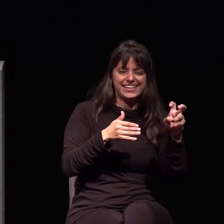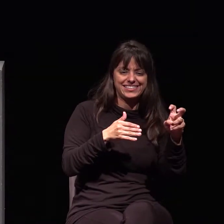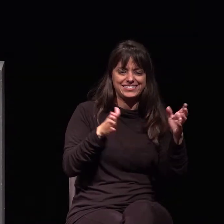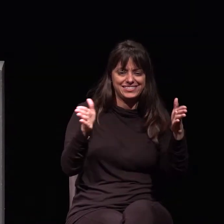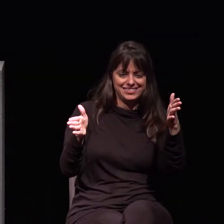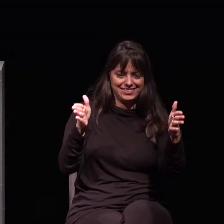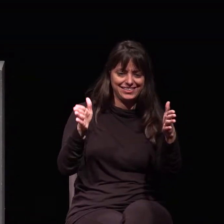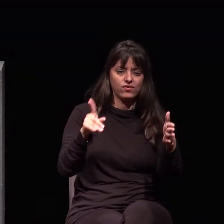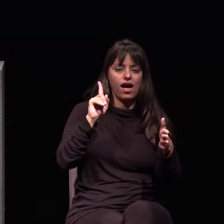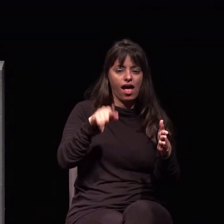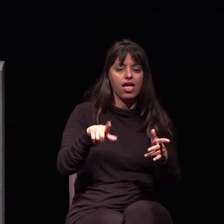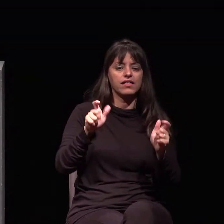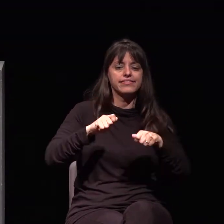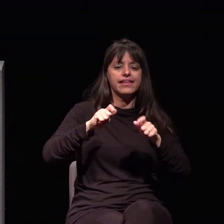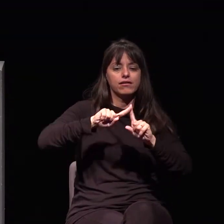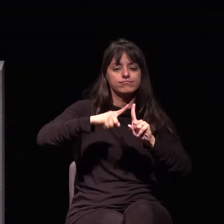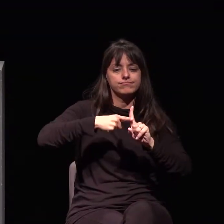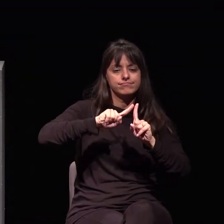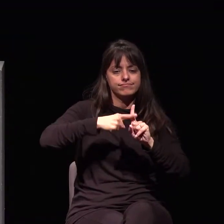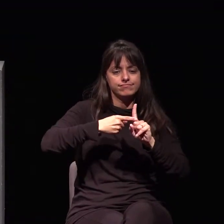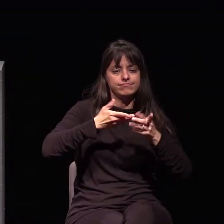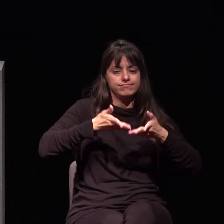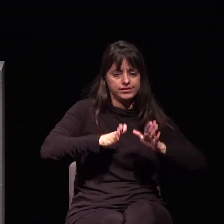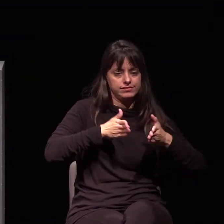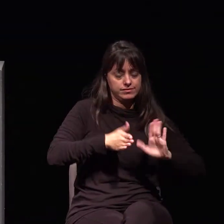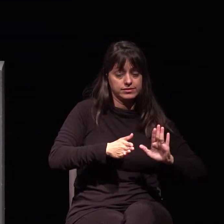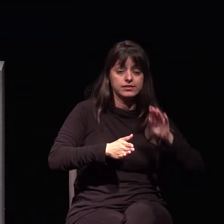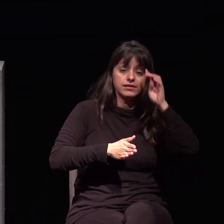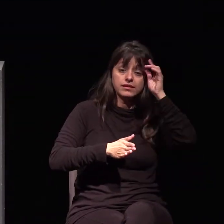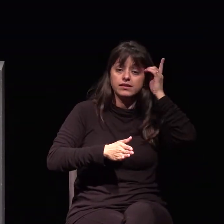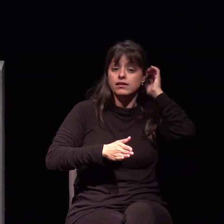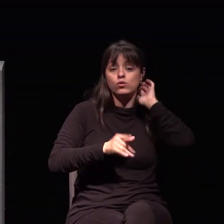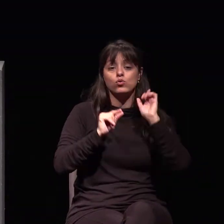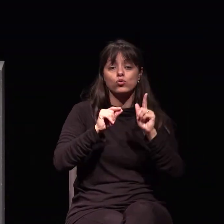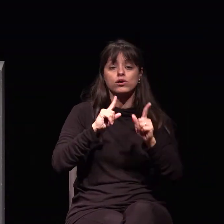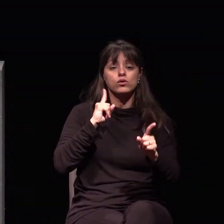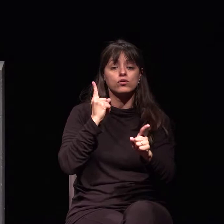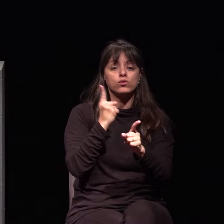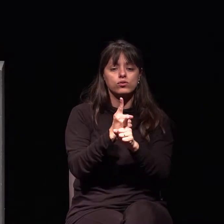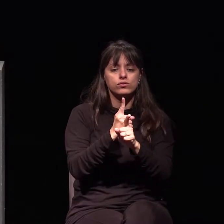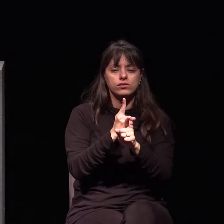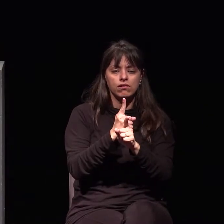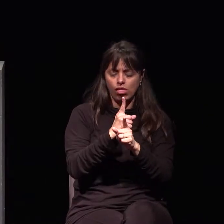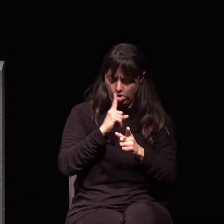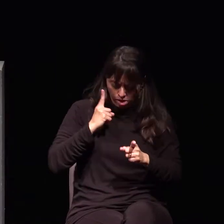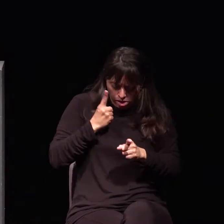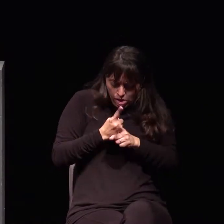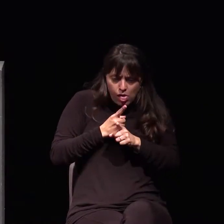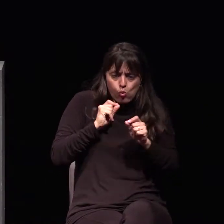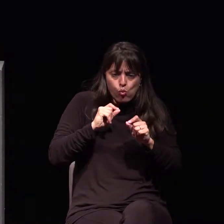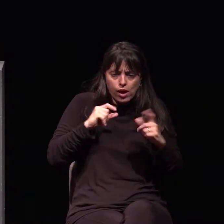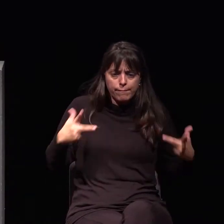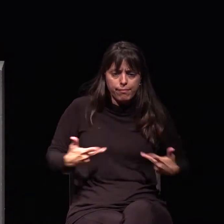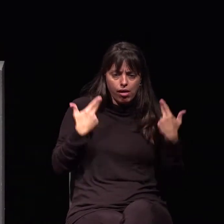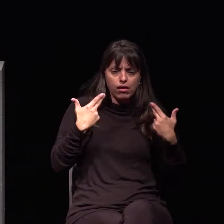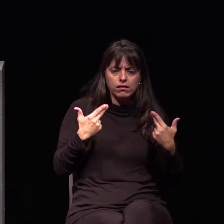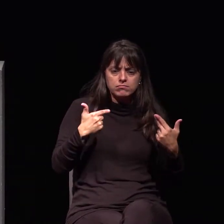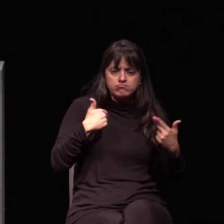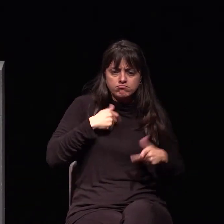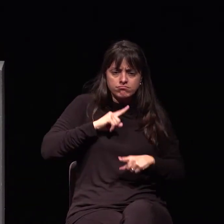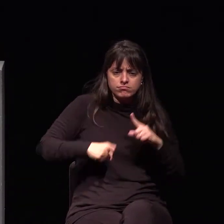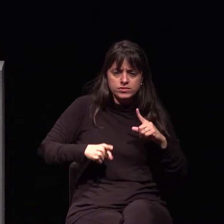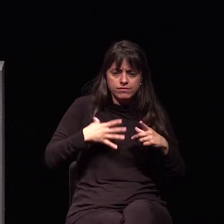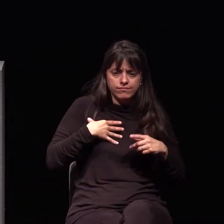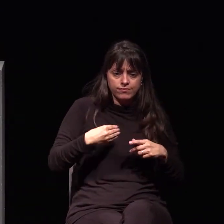é esse cálculo que a saúde faz, encontravam-se esterilizadas. Gente, olha só a porcentagem dentro